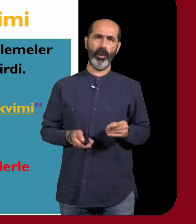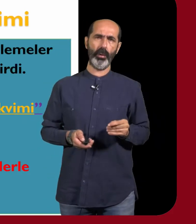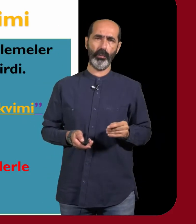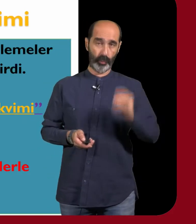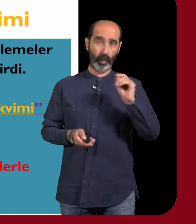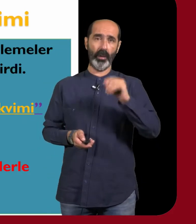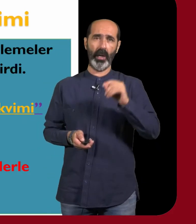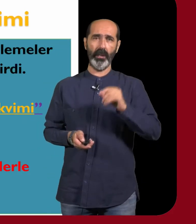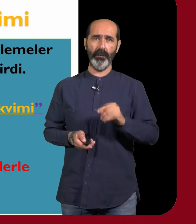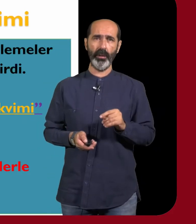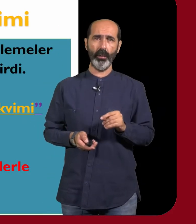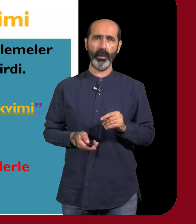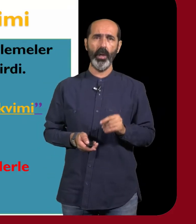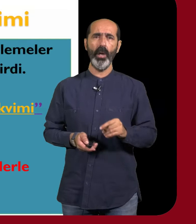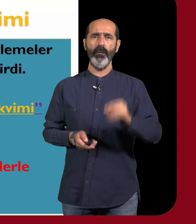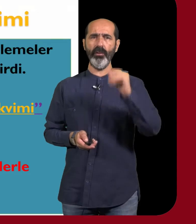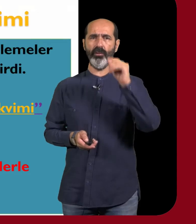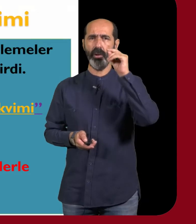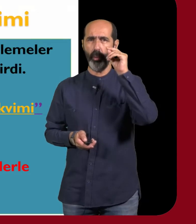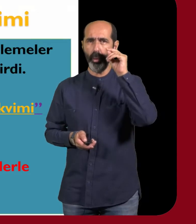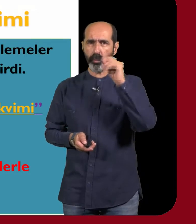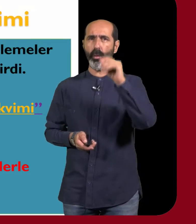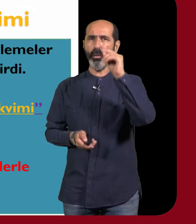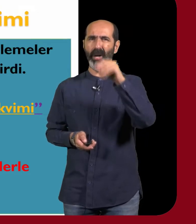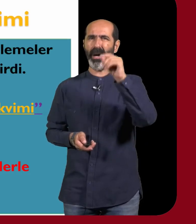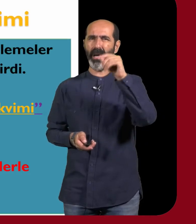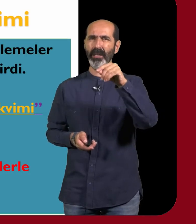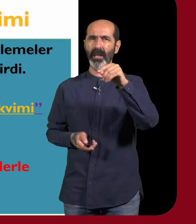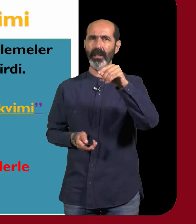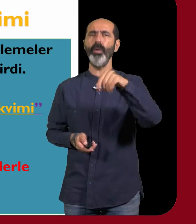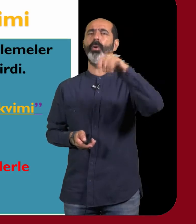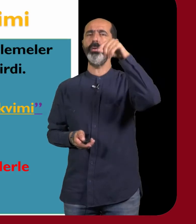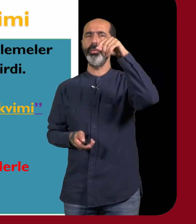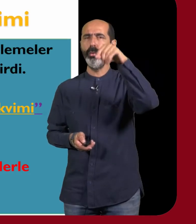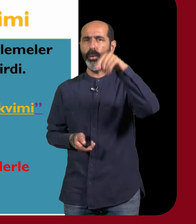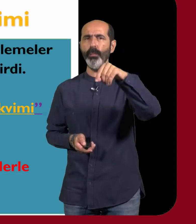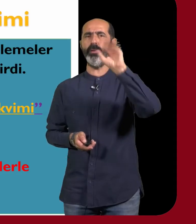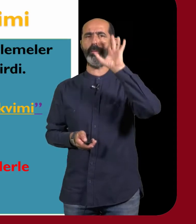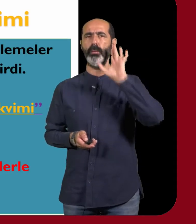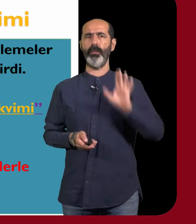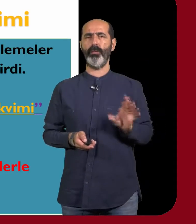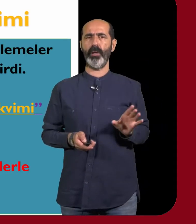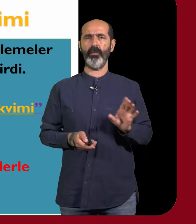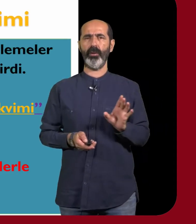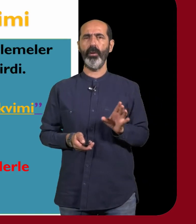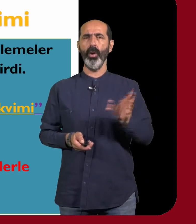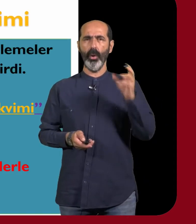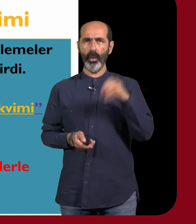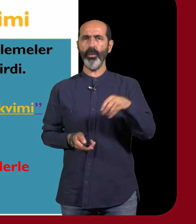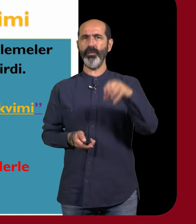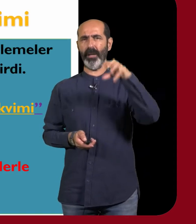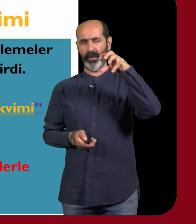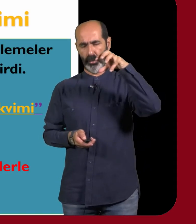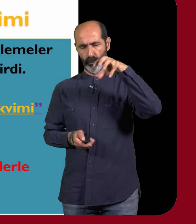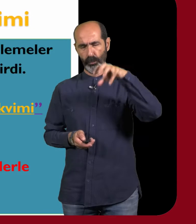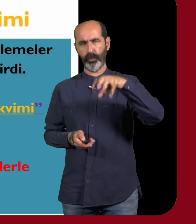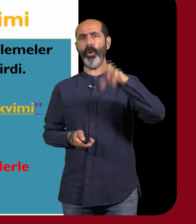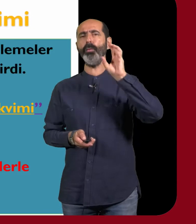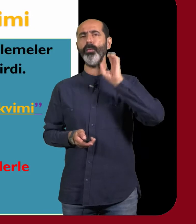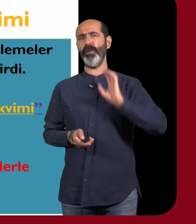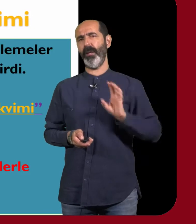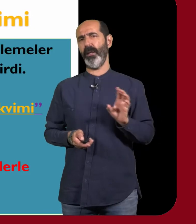halini veriyor son halini veriyor ve İşte o son haliyle günümüzde kullanıyoruz arkadaşlar o yüzden